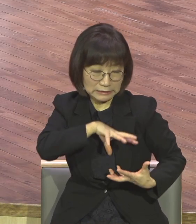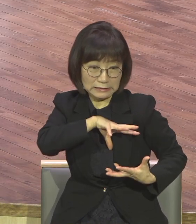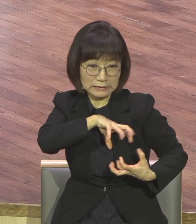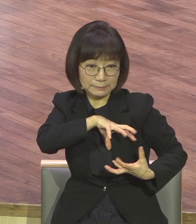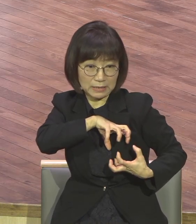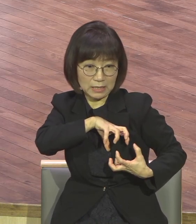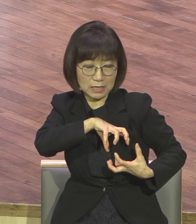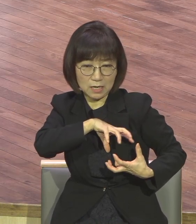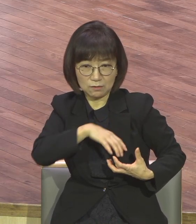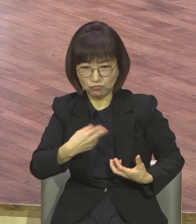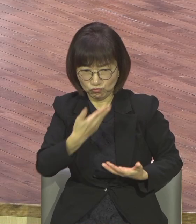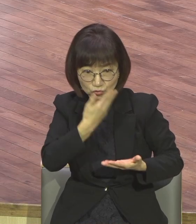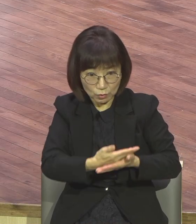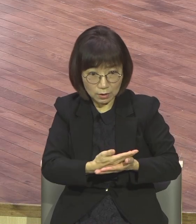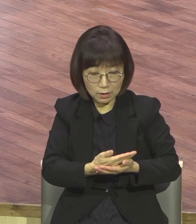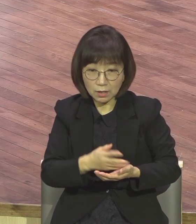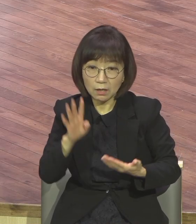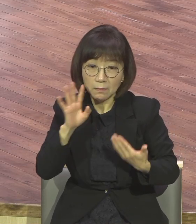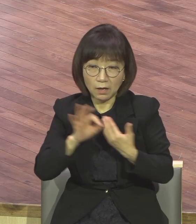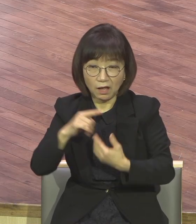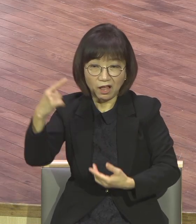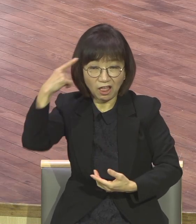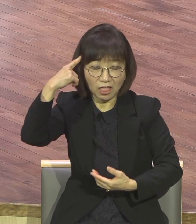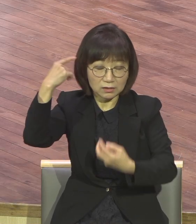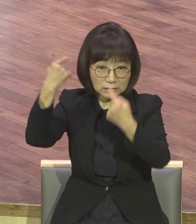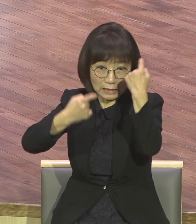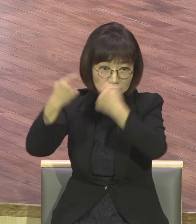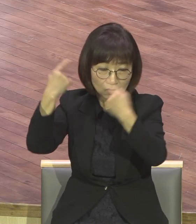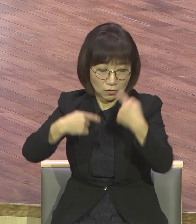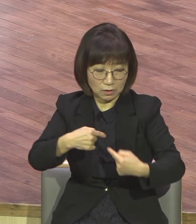치명상을 입어버리면 회복 힘들어요.